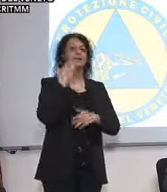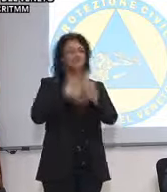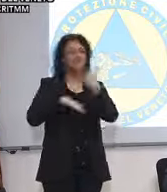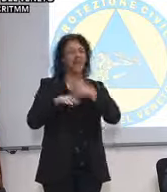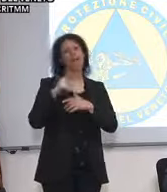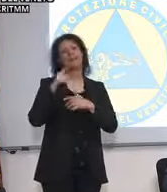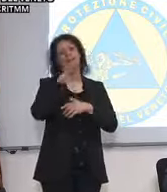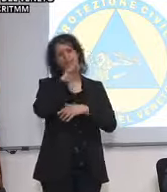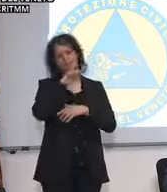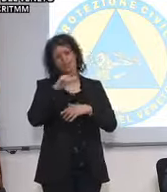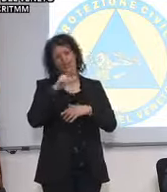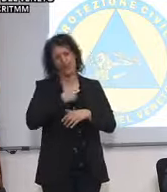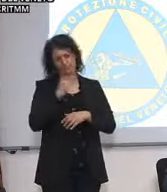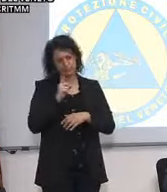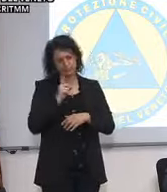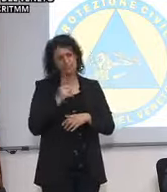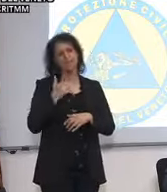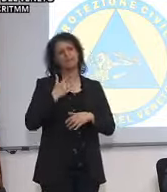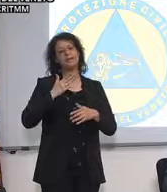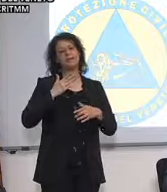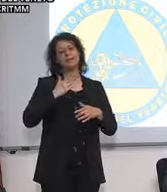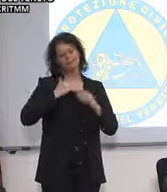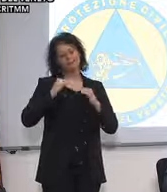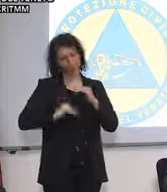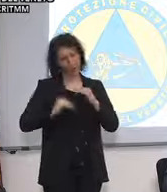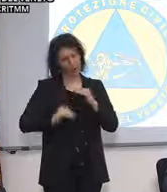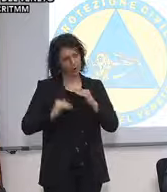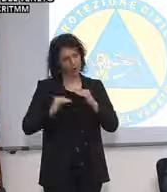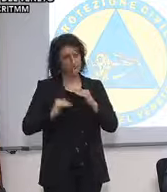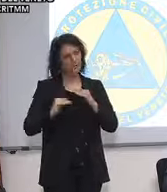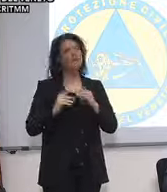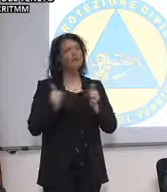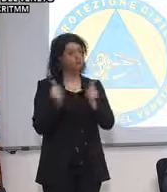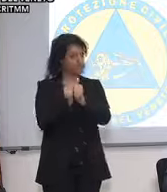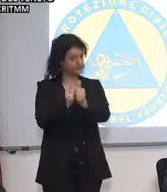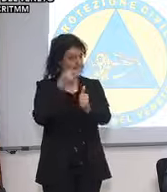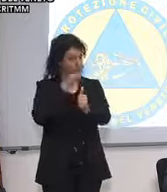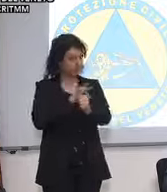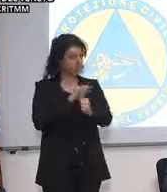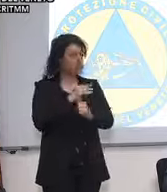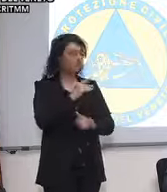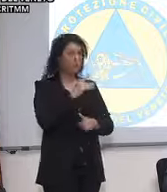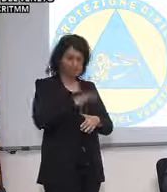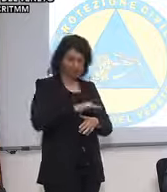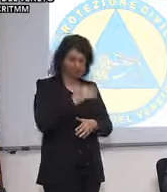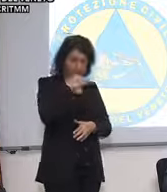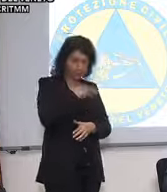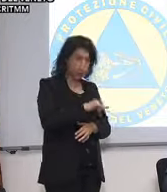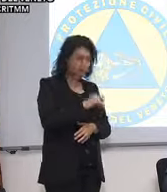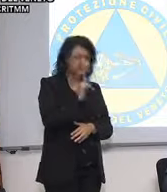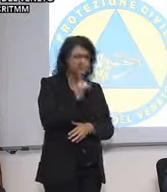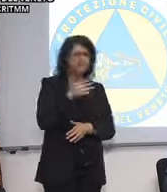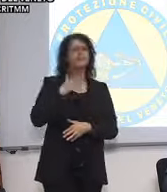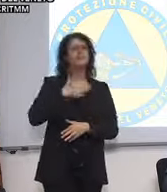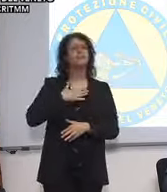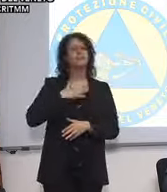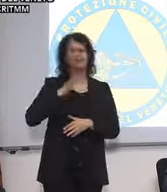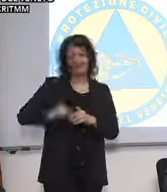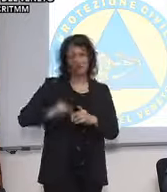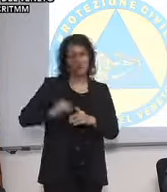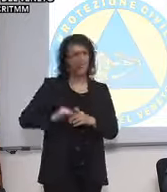bambini piccoli. Sì, sì. Quindi, diciamo 6-7 anni. Minori. Beh, sì, in teoria minori c'è il tema